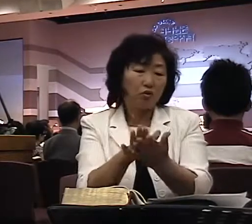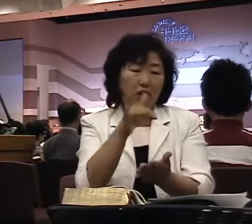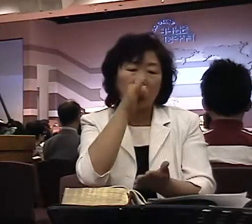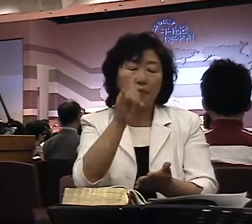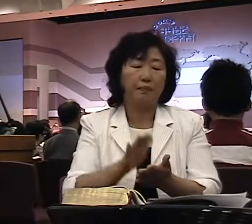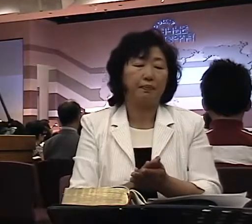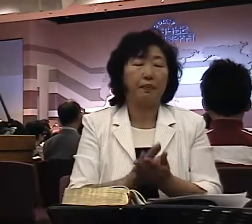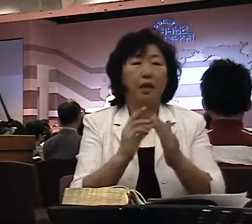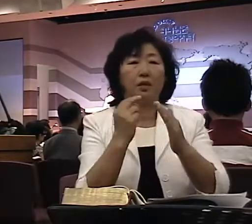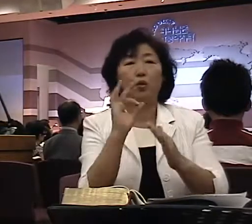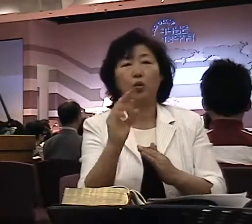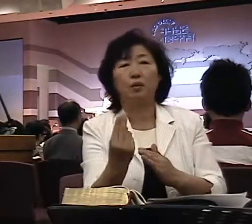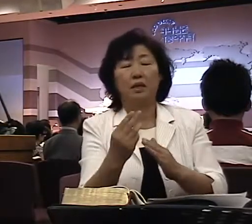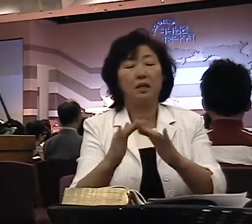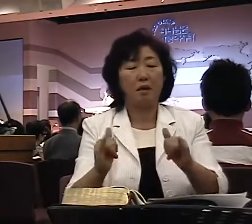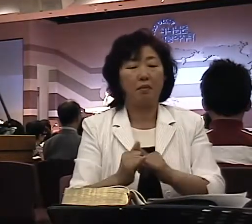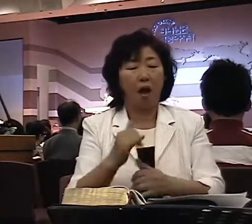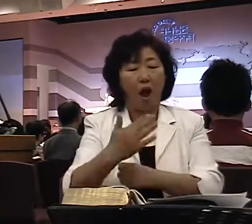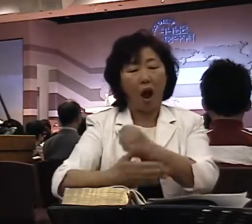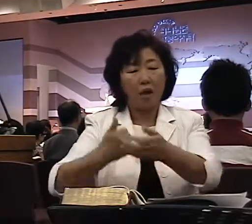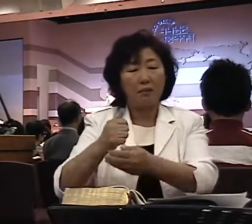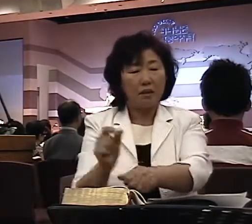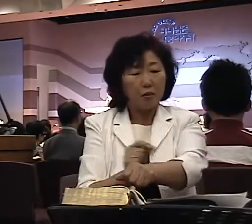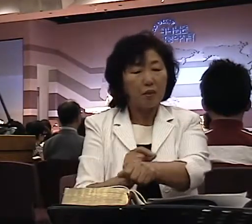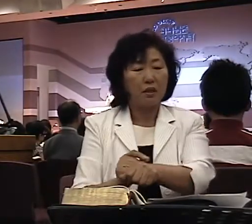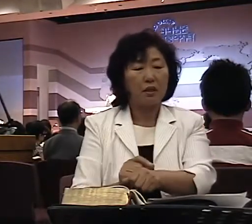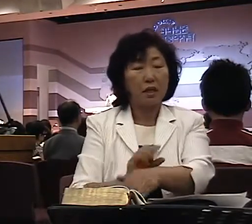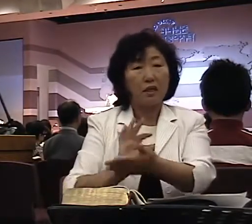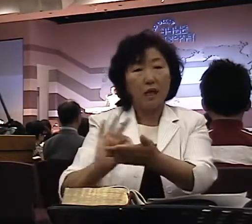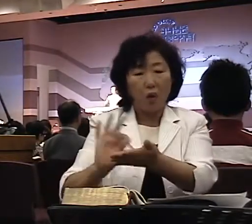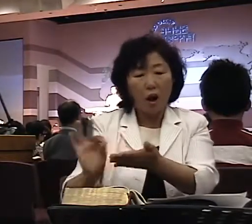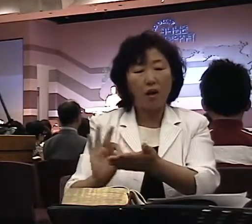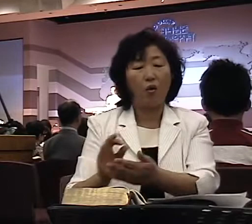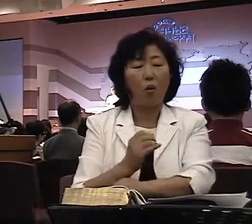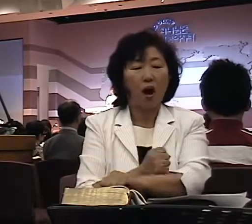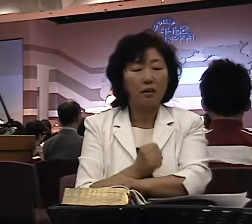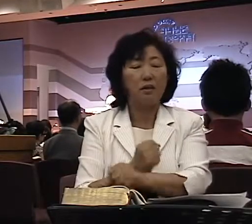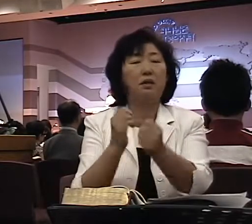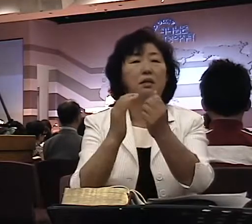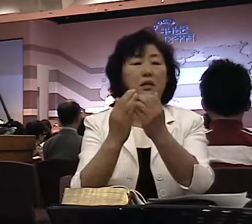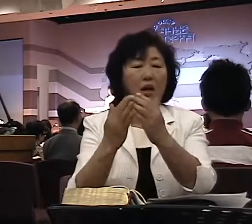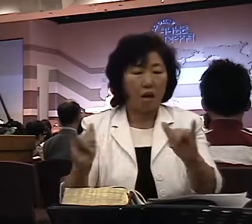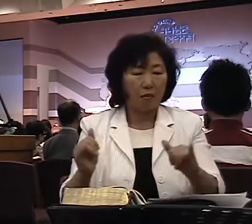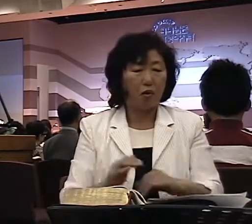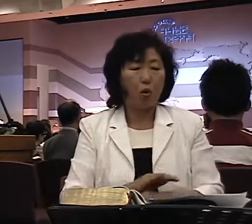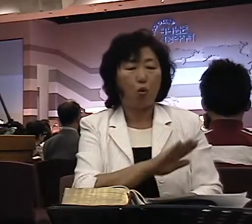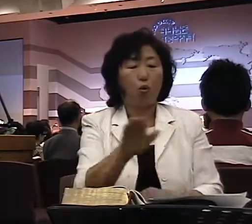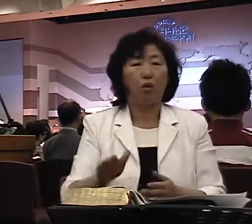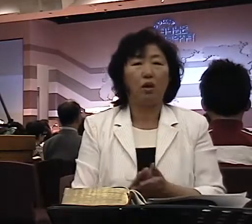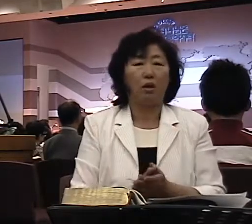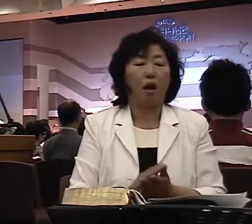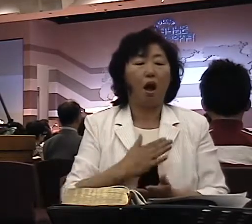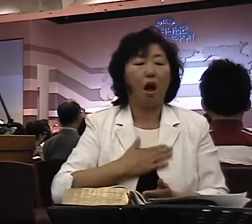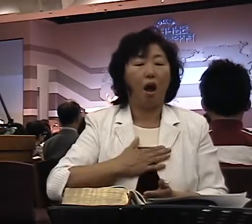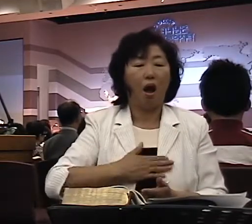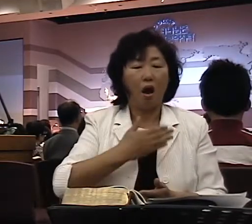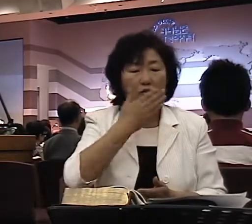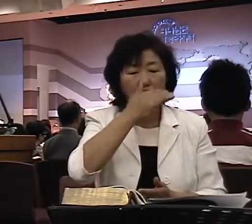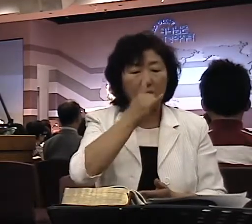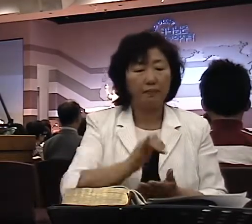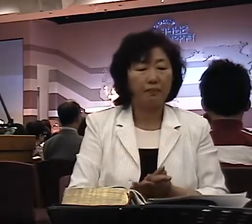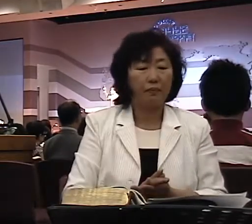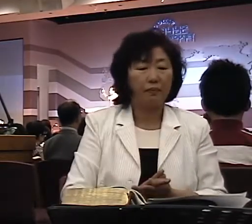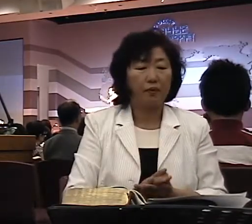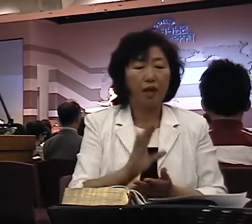그래서 이 요셉이라는 사람은 하나님께서 특별하게 사용하신 사람이라고 우리가 알 수 있는 것입니다.